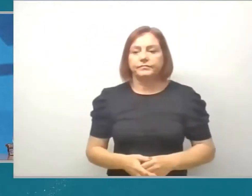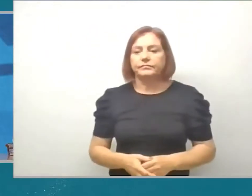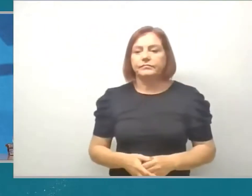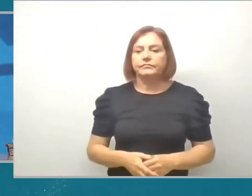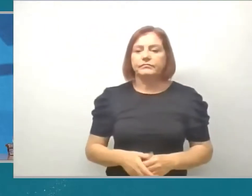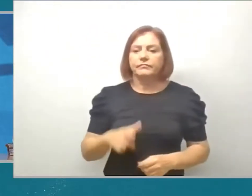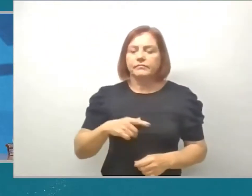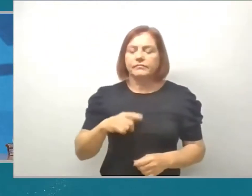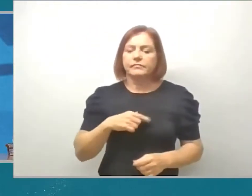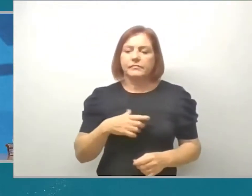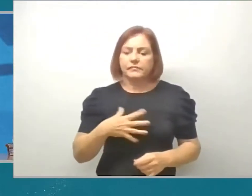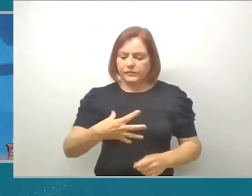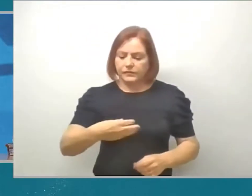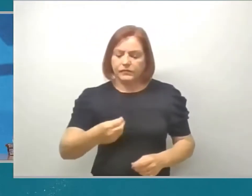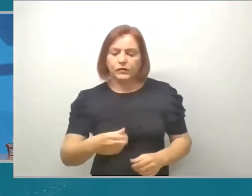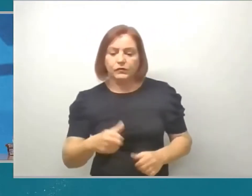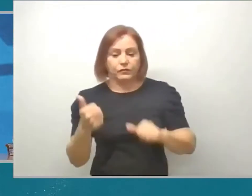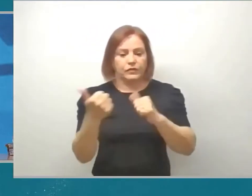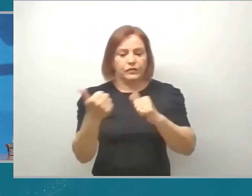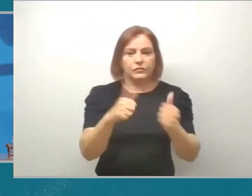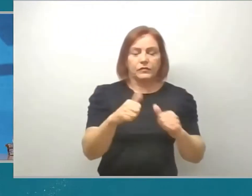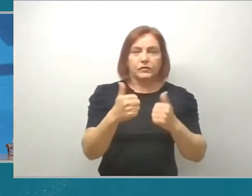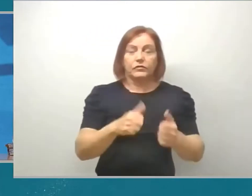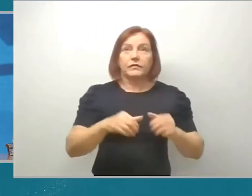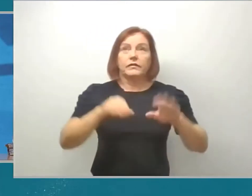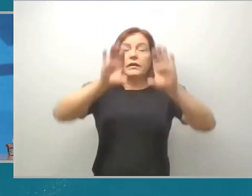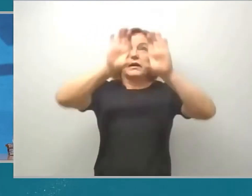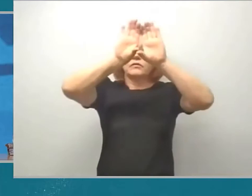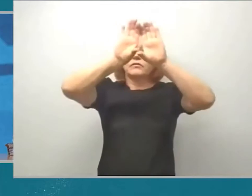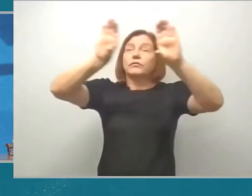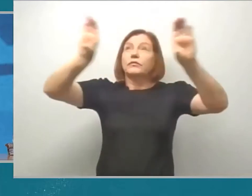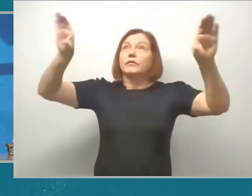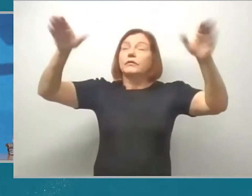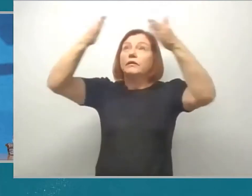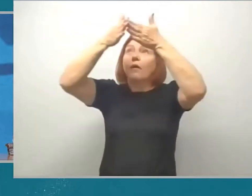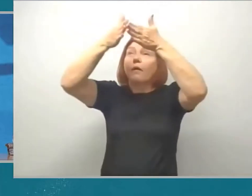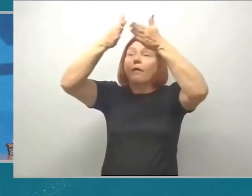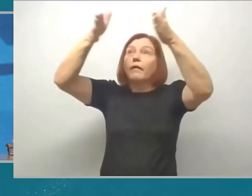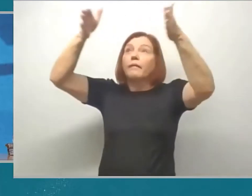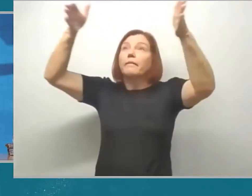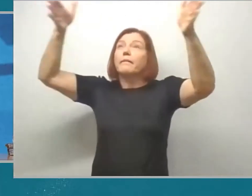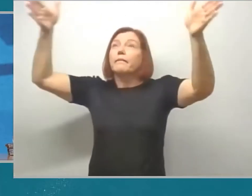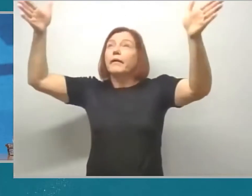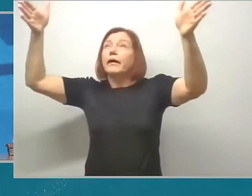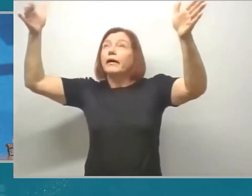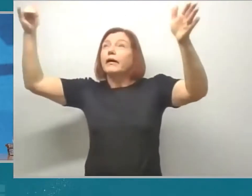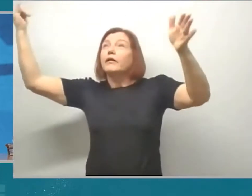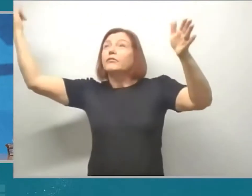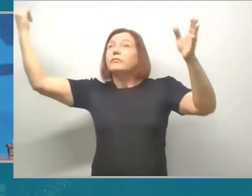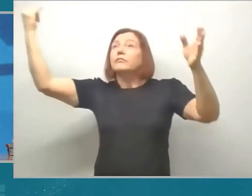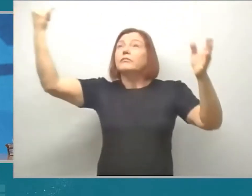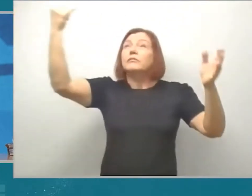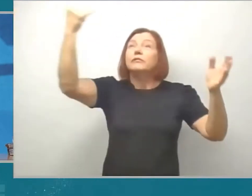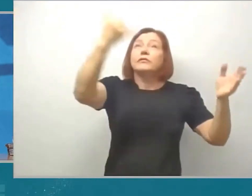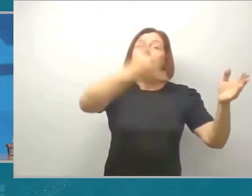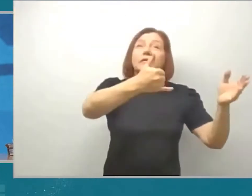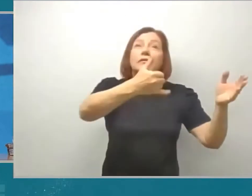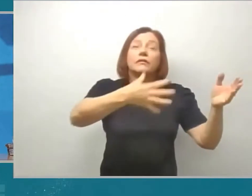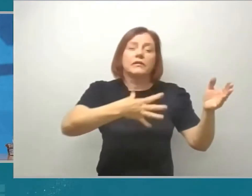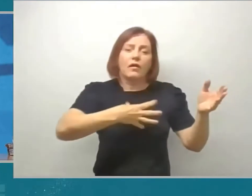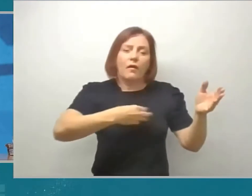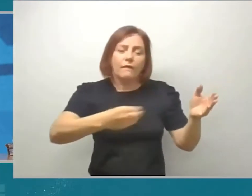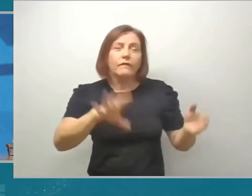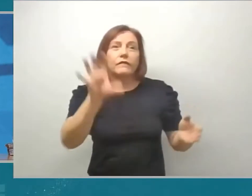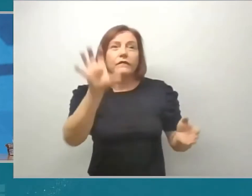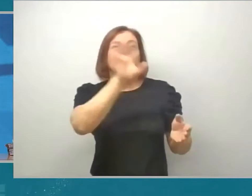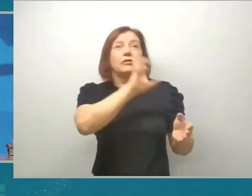céu aberto, uma voz que dizia, confirmando que ele era o Filho amado, e o Espírito